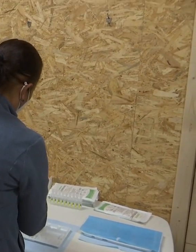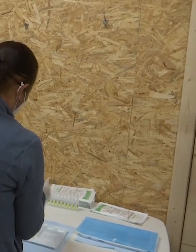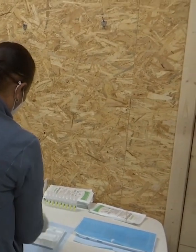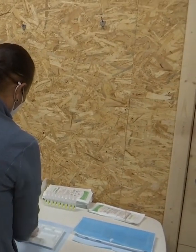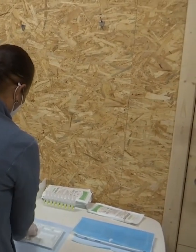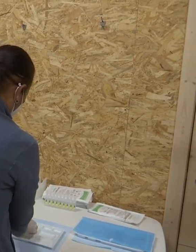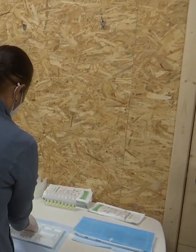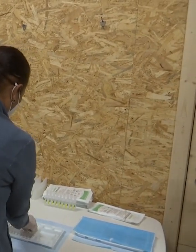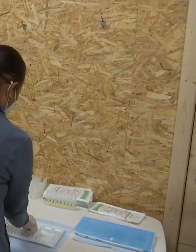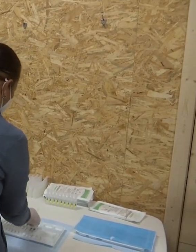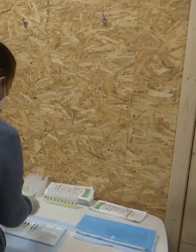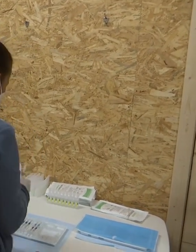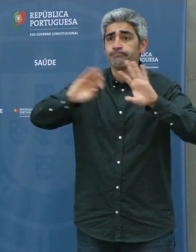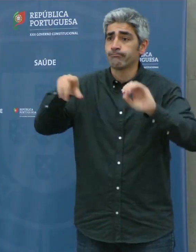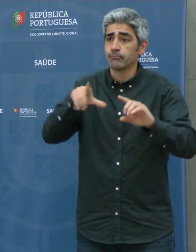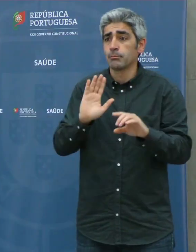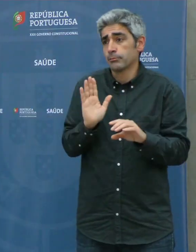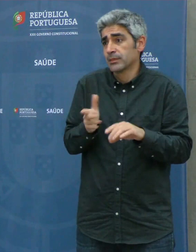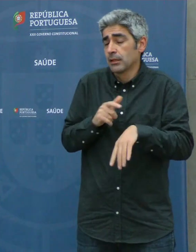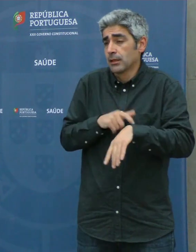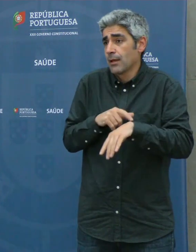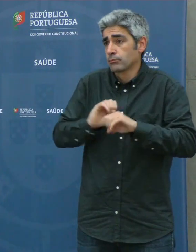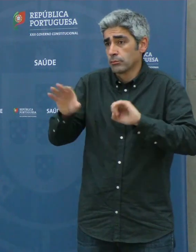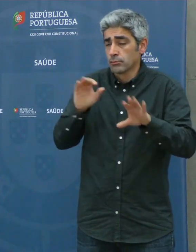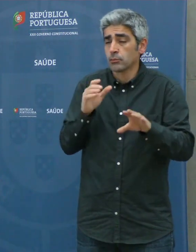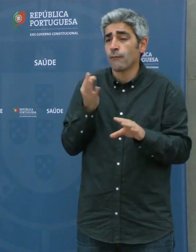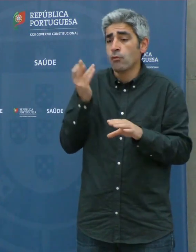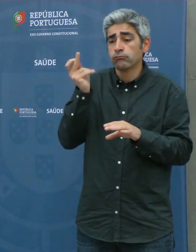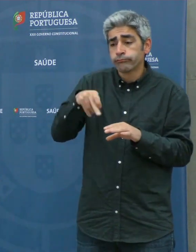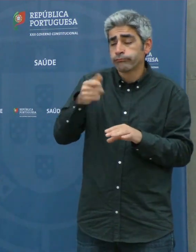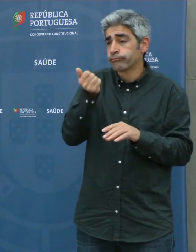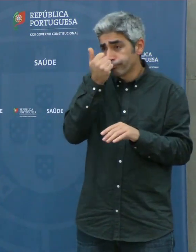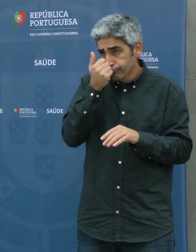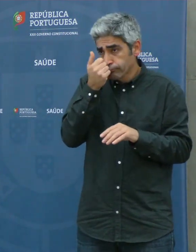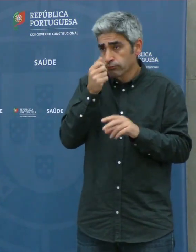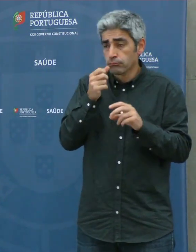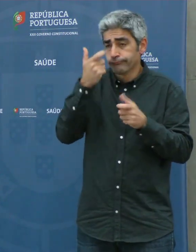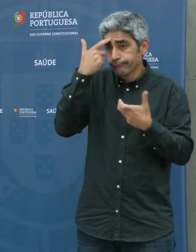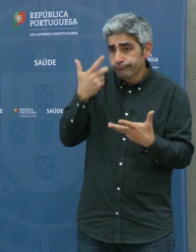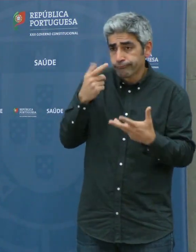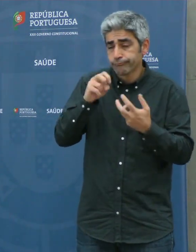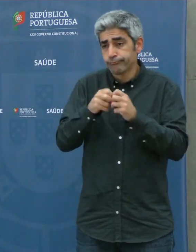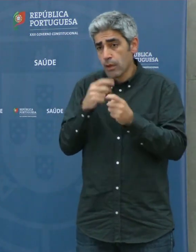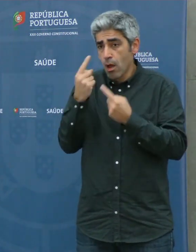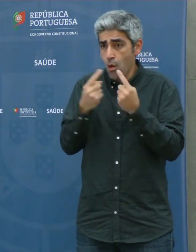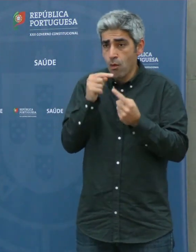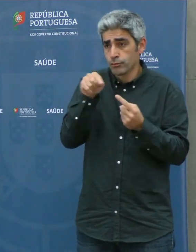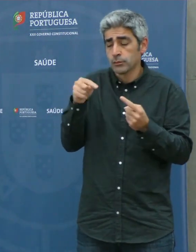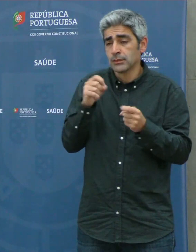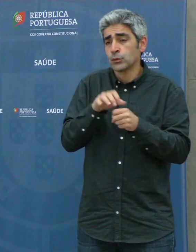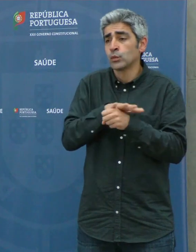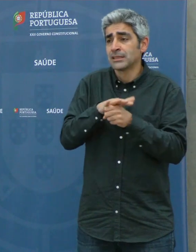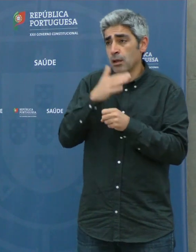explicar Vá a ministra da Saúde temos tido contratempos e algumas situações vagamente